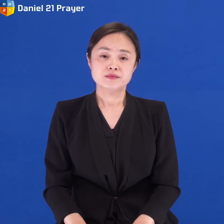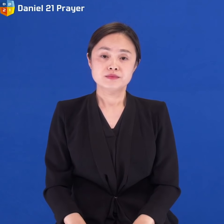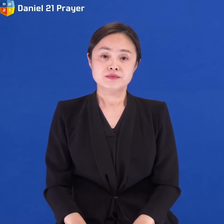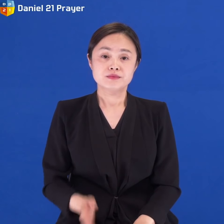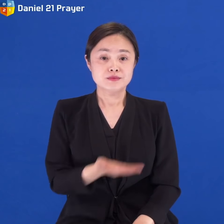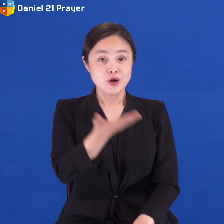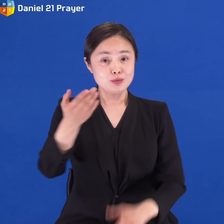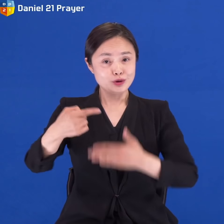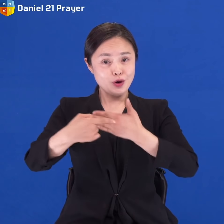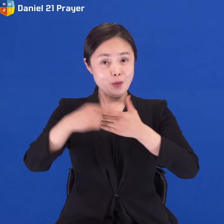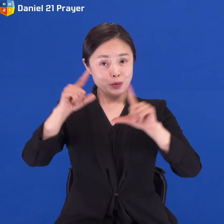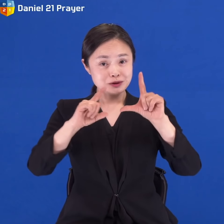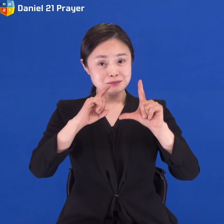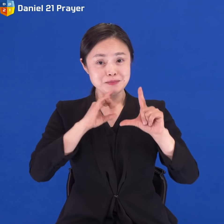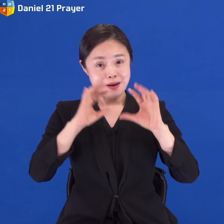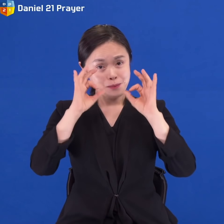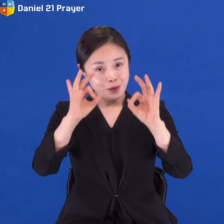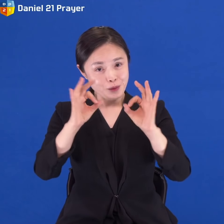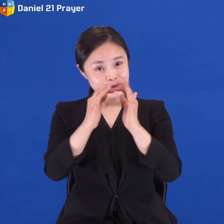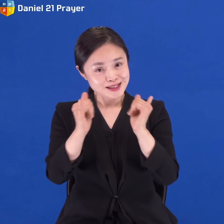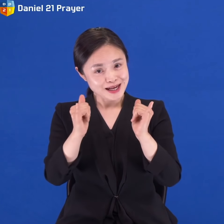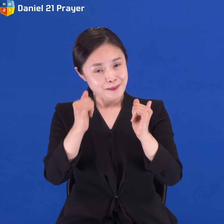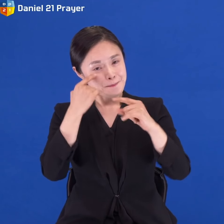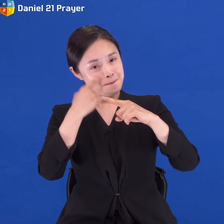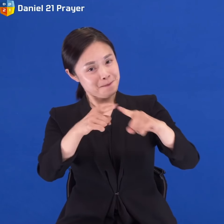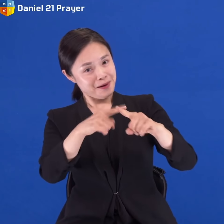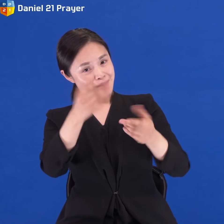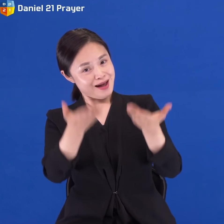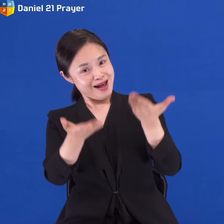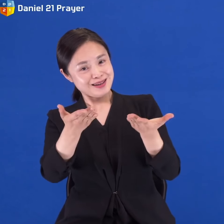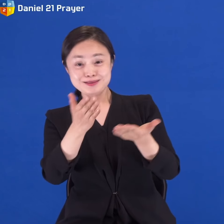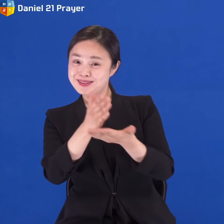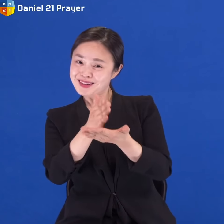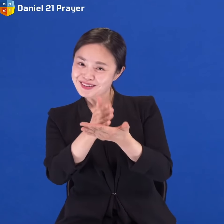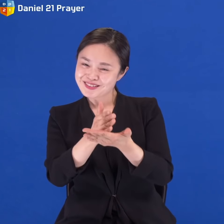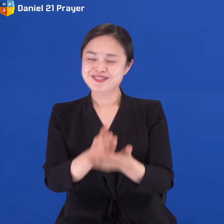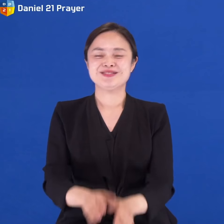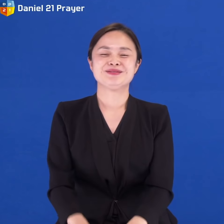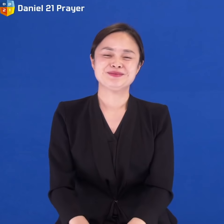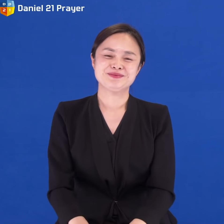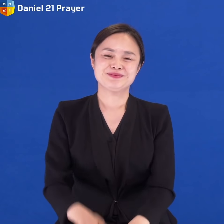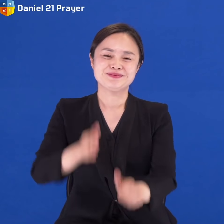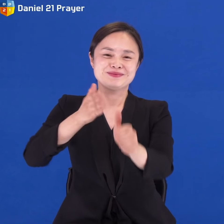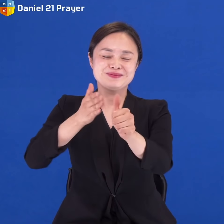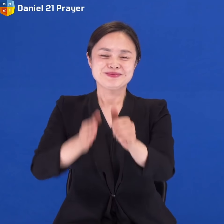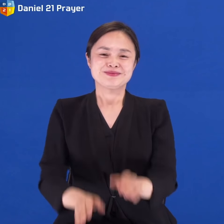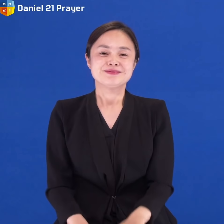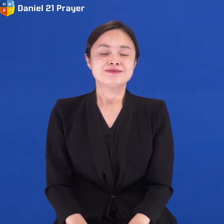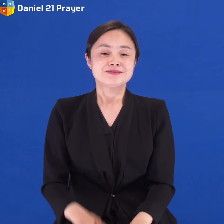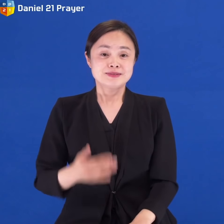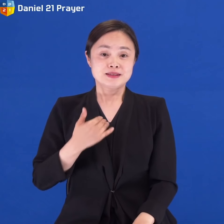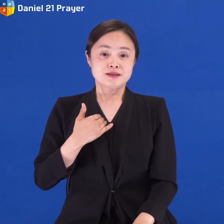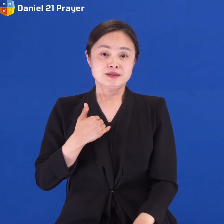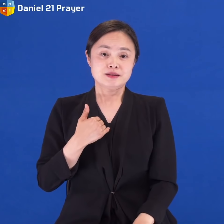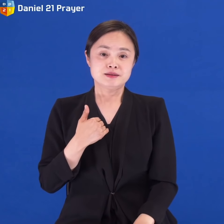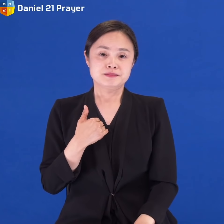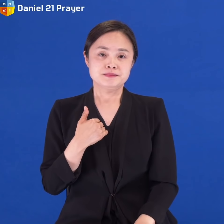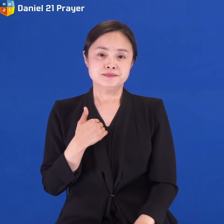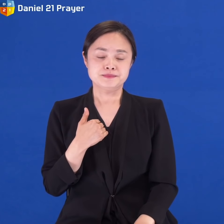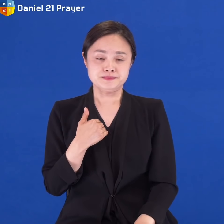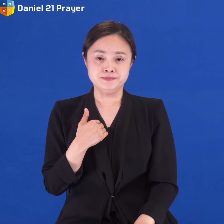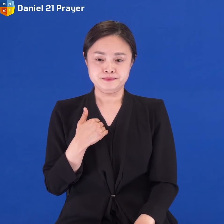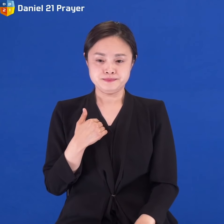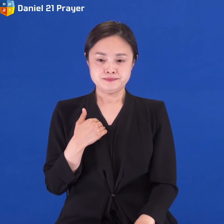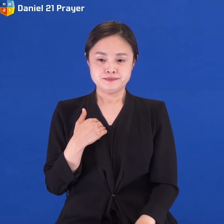사람 평가하지 마세요. 부탁드립니다. 저는 정상적인 몸에